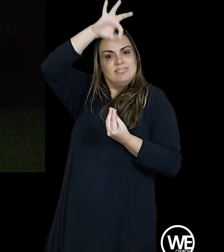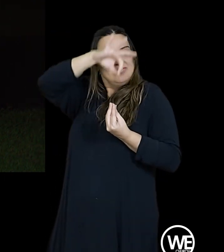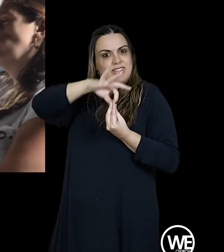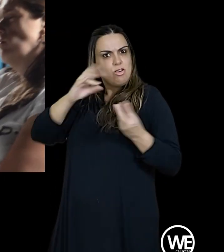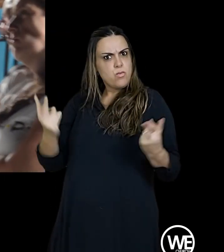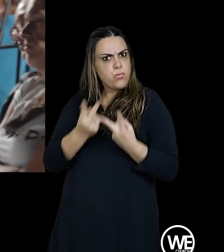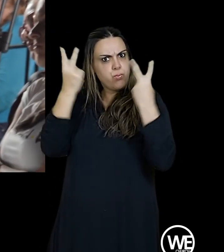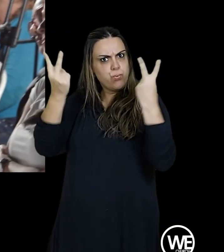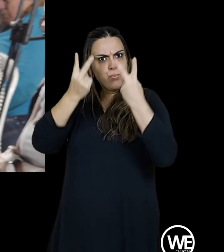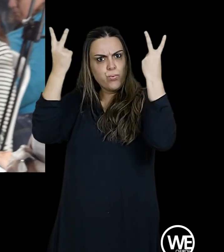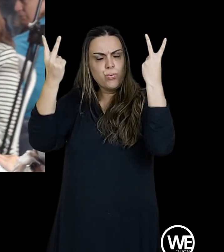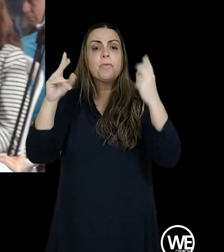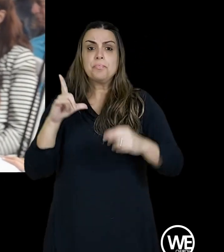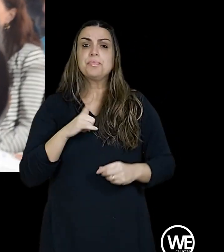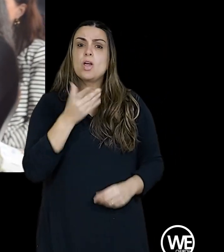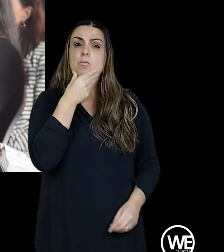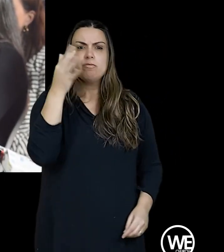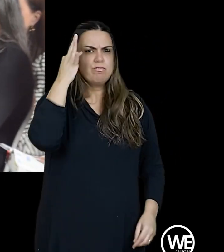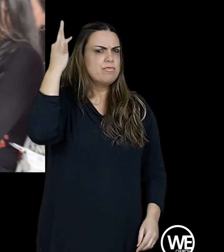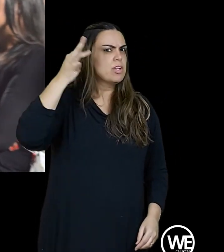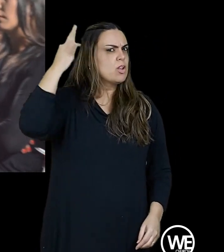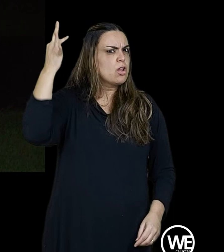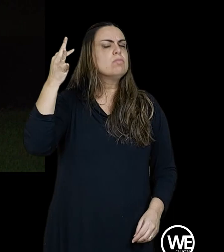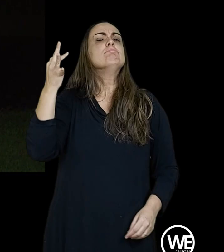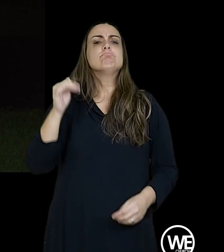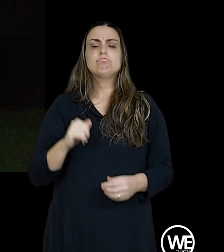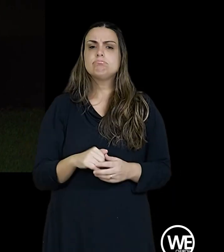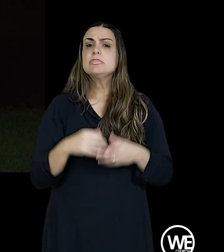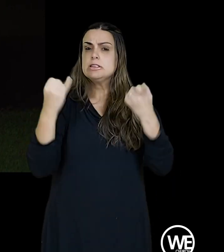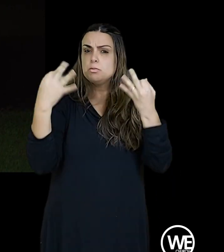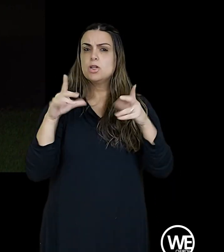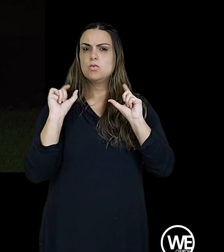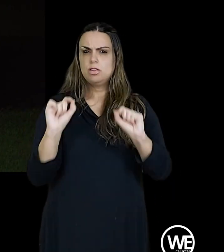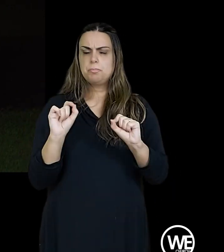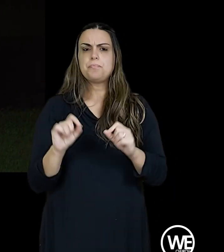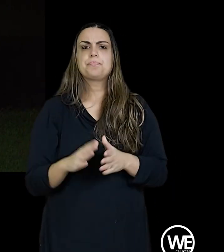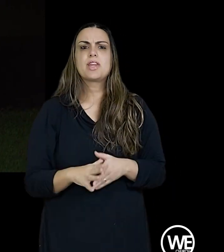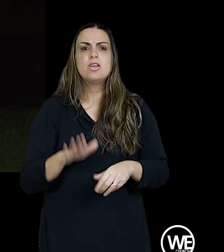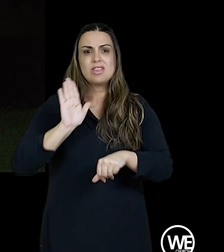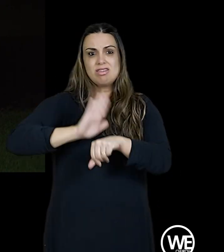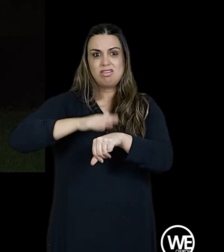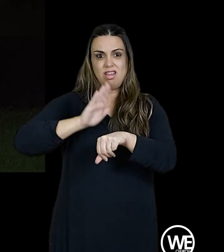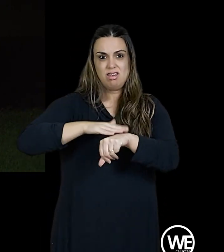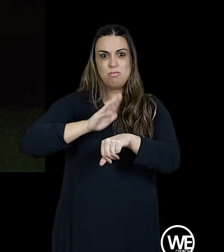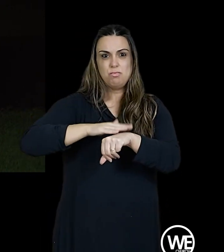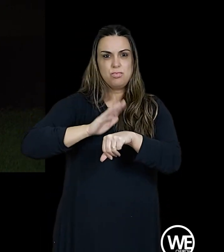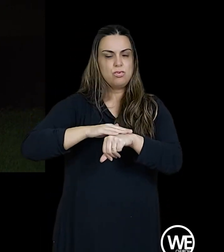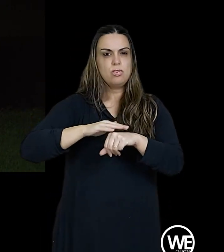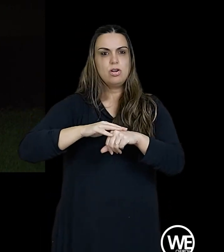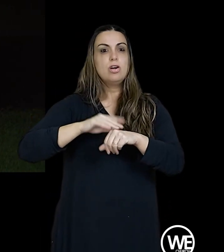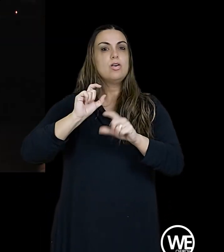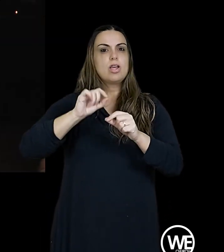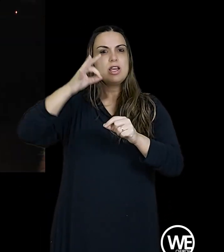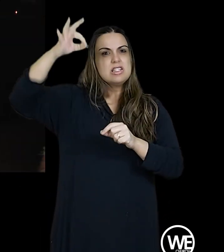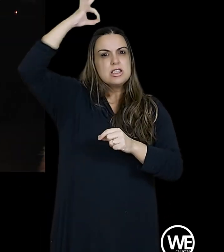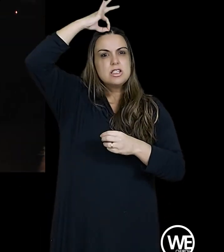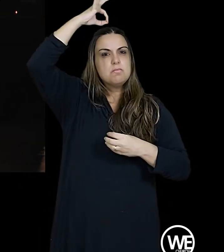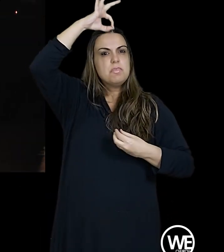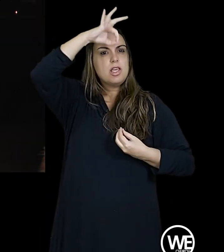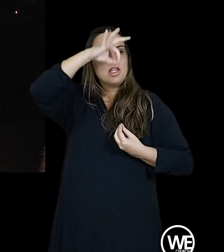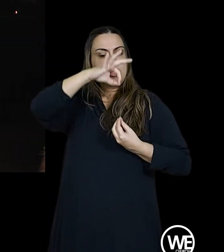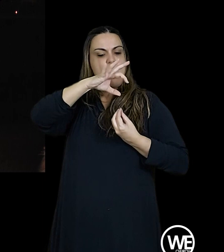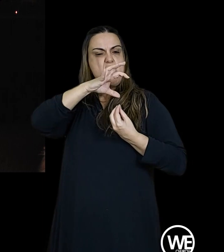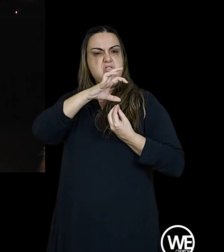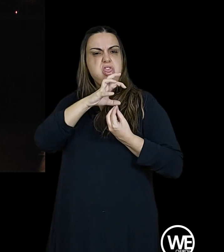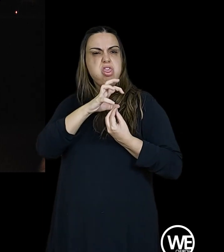chamado Eurípides, ele vai dizer o seguinte: o tempo, ele não deprime o espírito, mas o